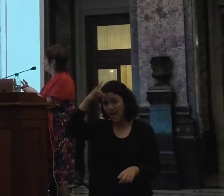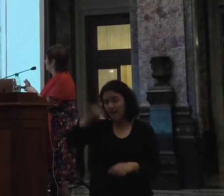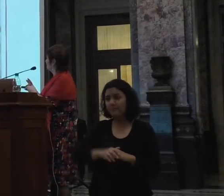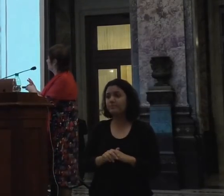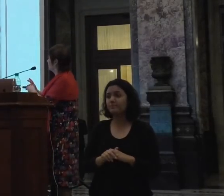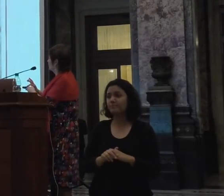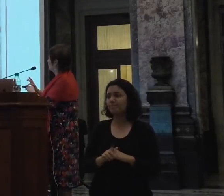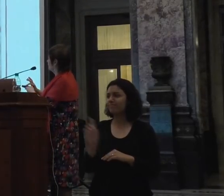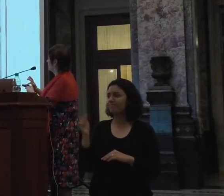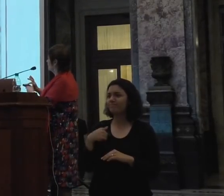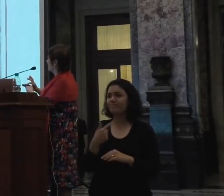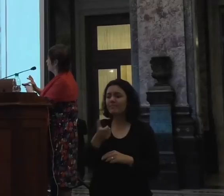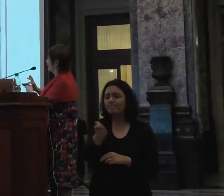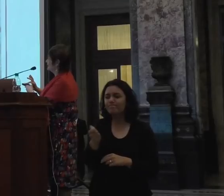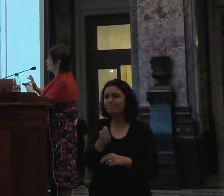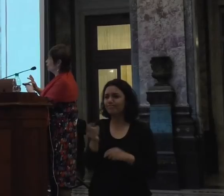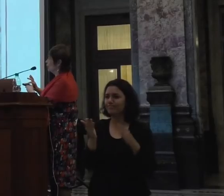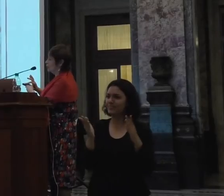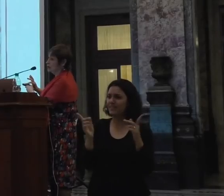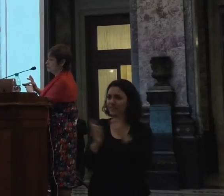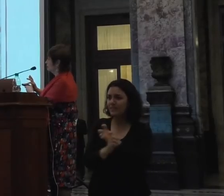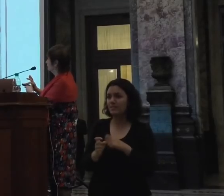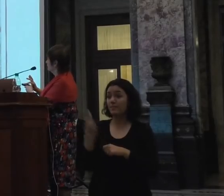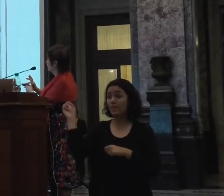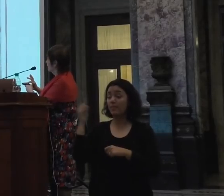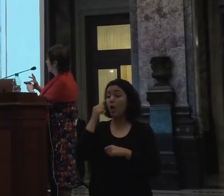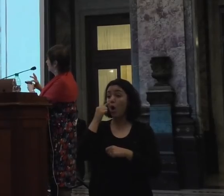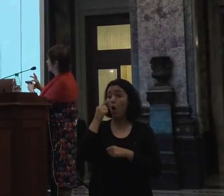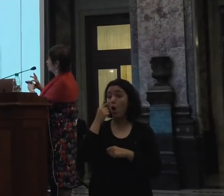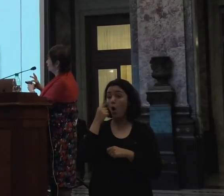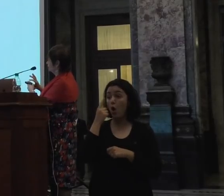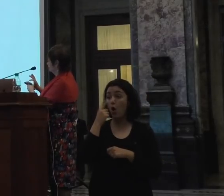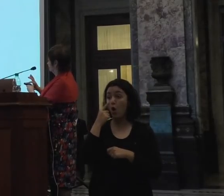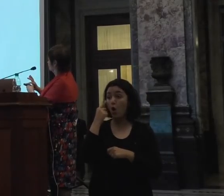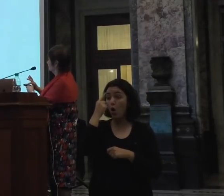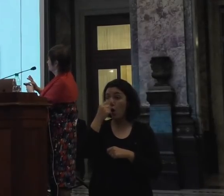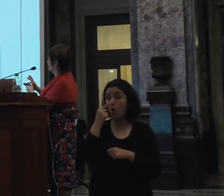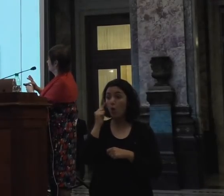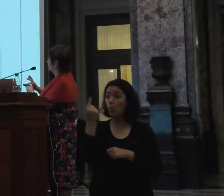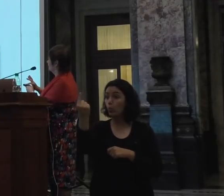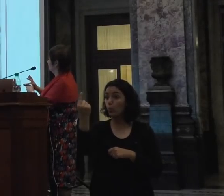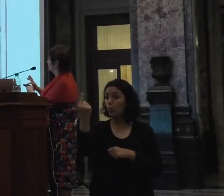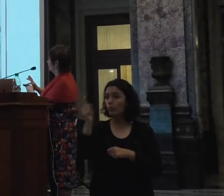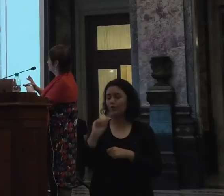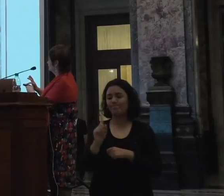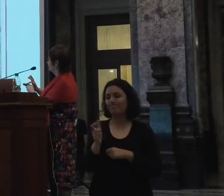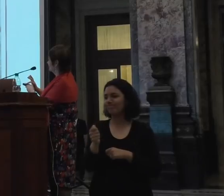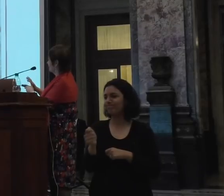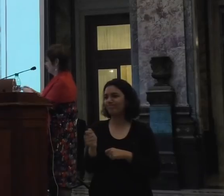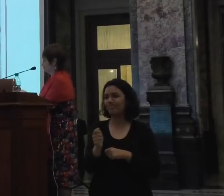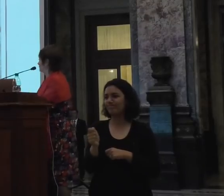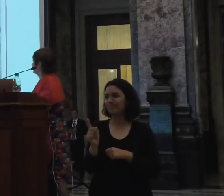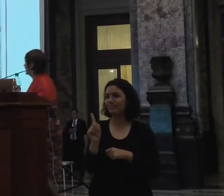este control y yo no nos ponemos de acuerdo. Este es un ojo, aquí hay otro. No, esto no va a funcionar.